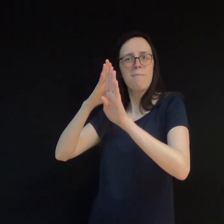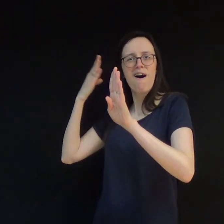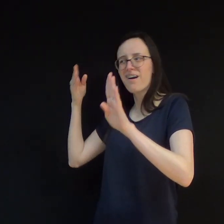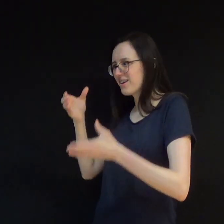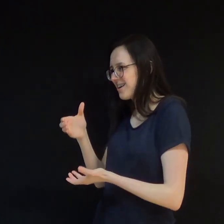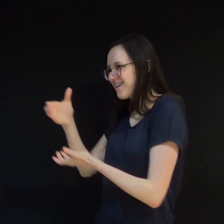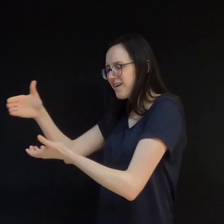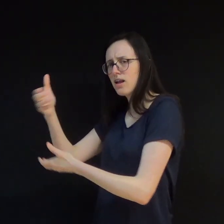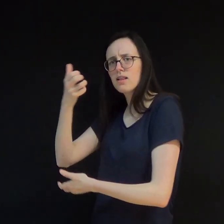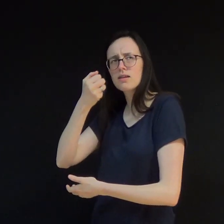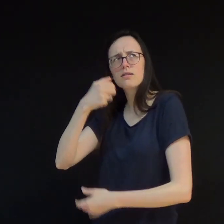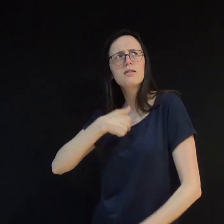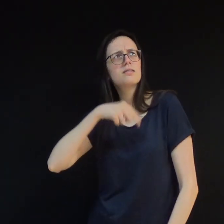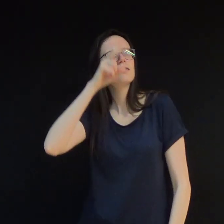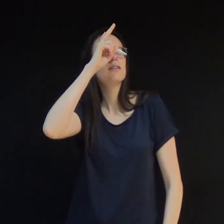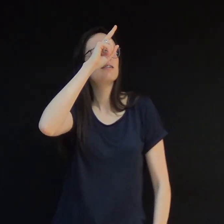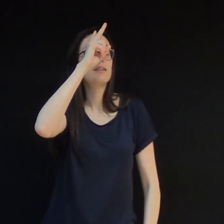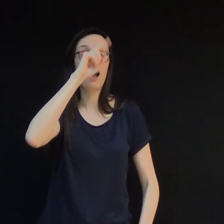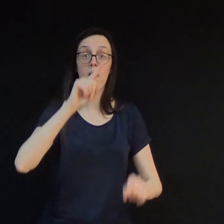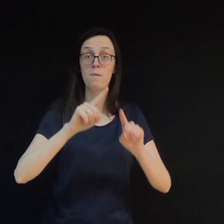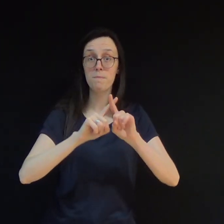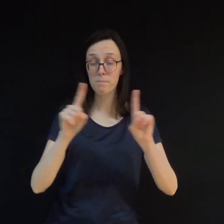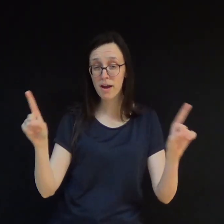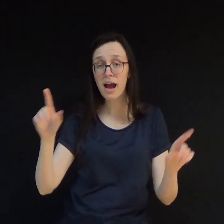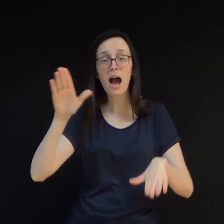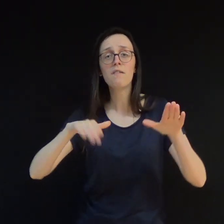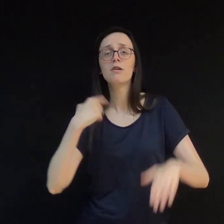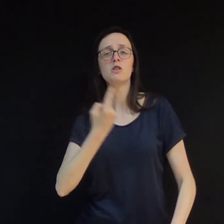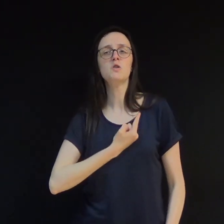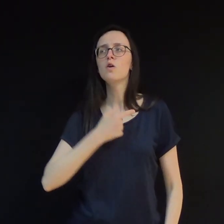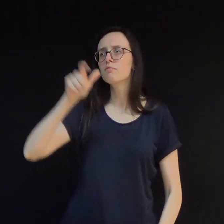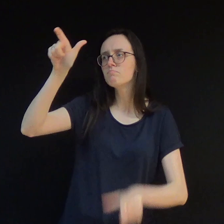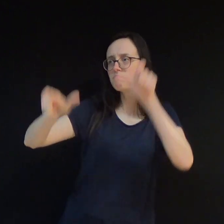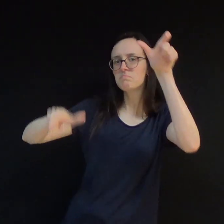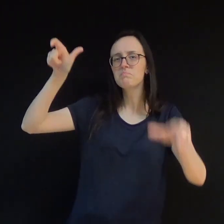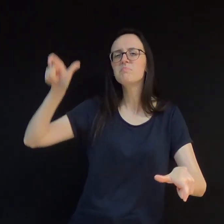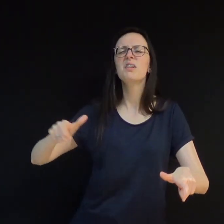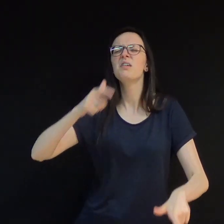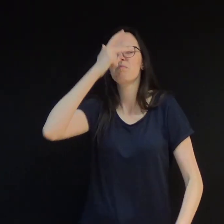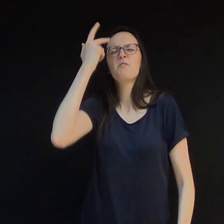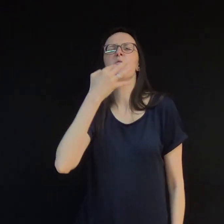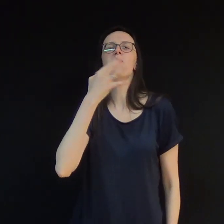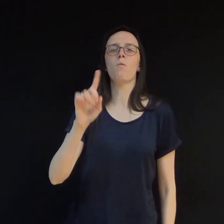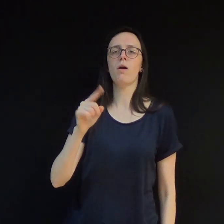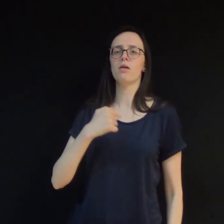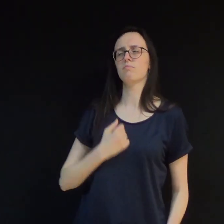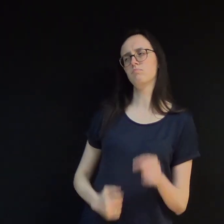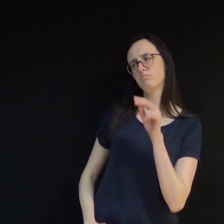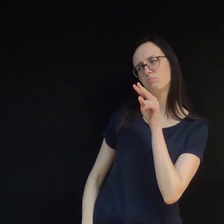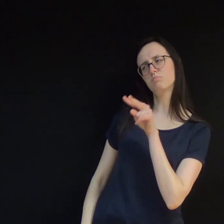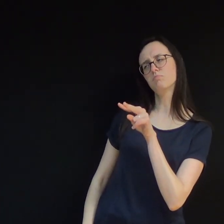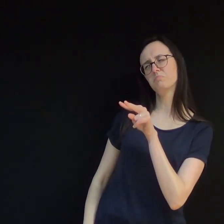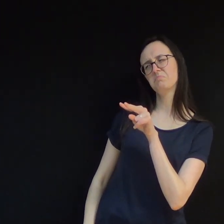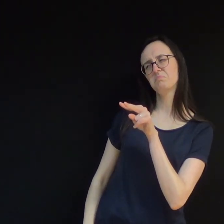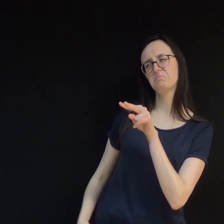de conhecer o gay já efetuamos um julgamento sem nem mesmo de perguntar a deus o que ele quer de nós se você já cometeu